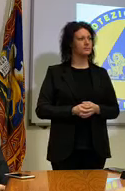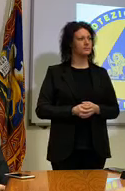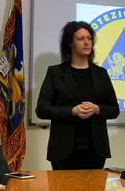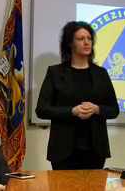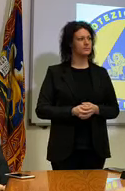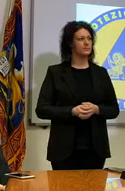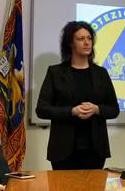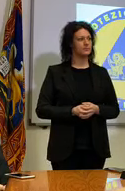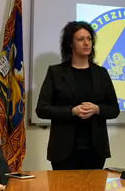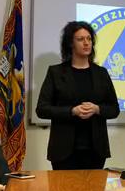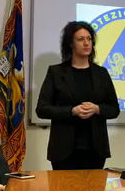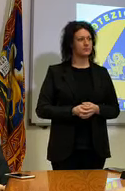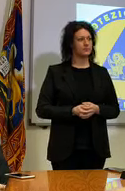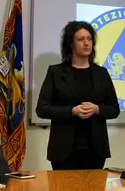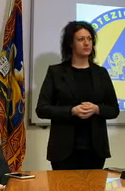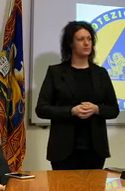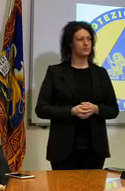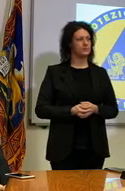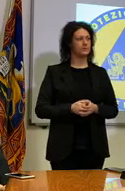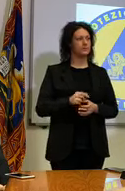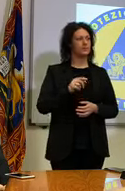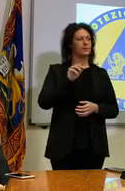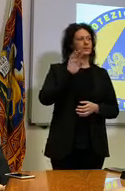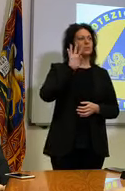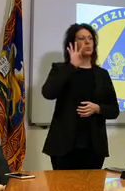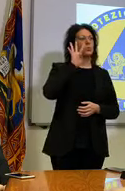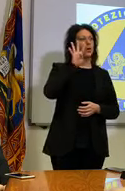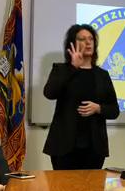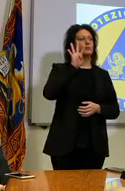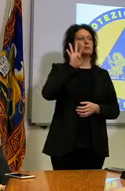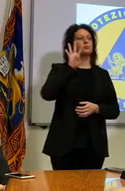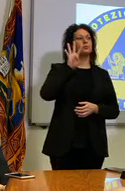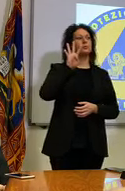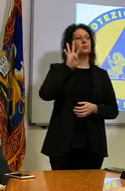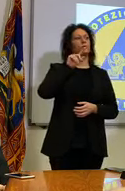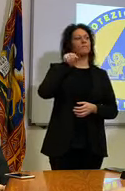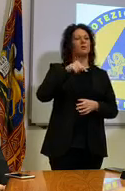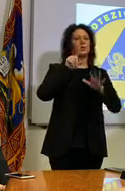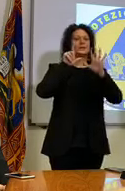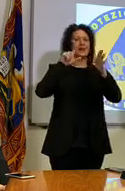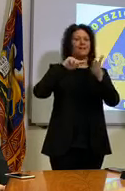ovvero se non sbaglio, 4,7 milioni dichiarati e